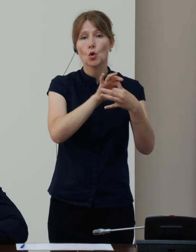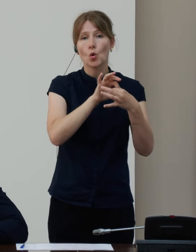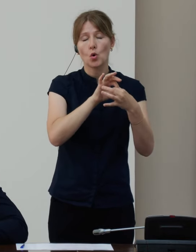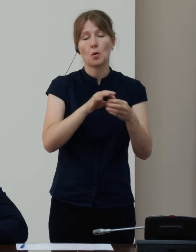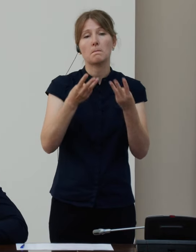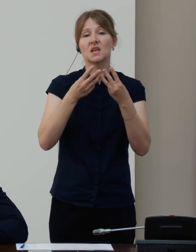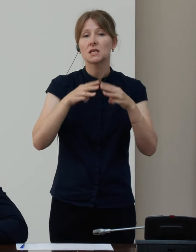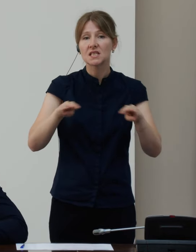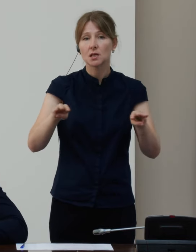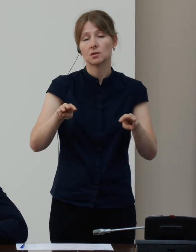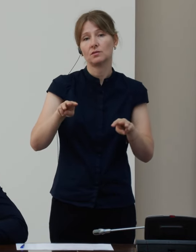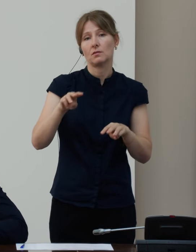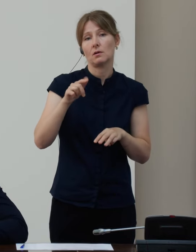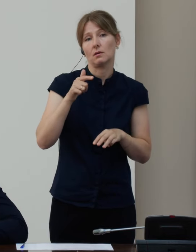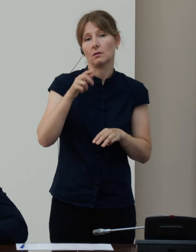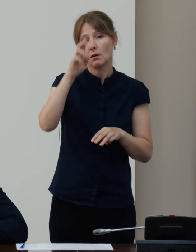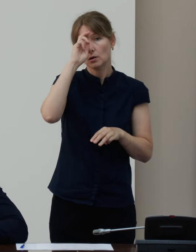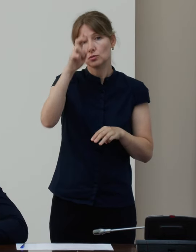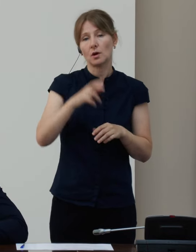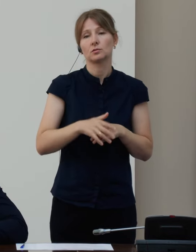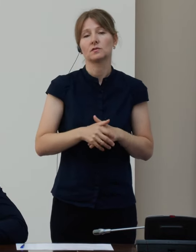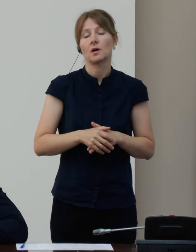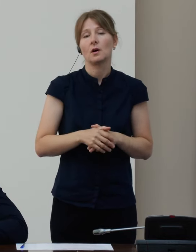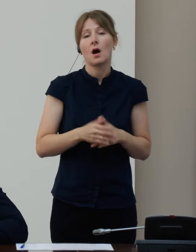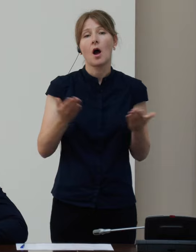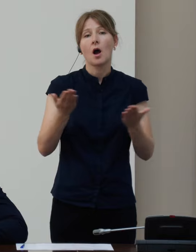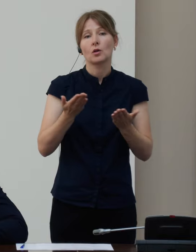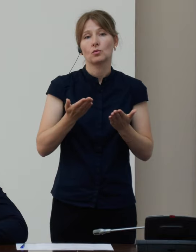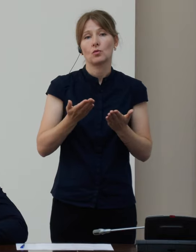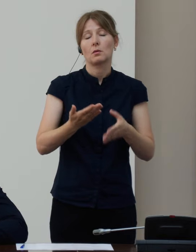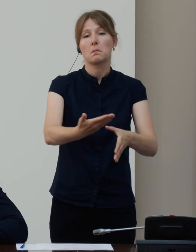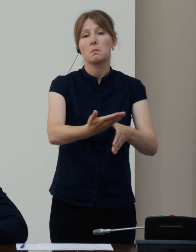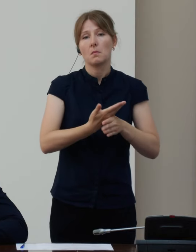ale Ministerului, ale Guvernului, care ne-au ajutat